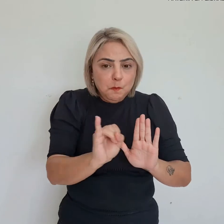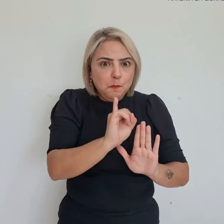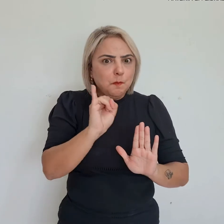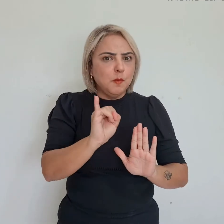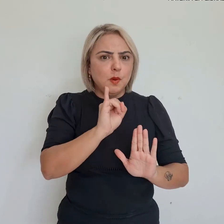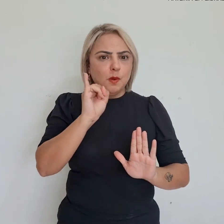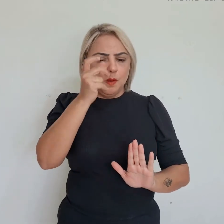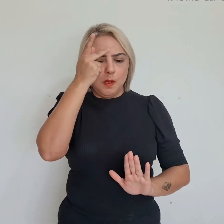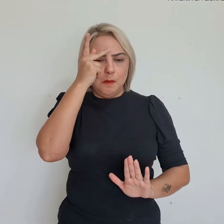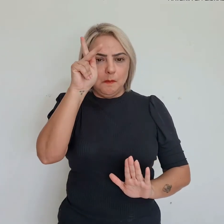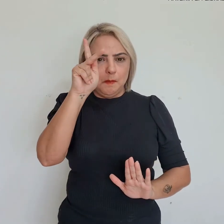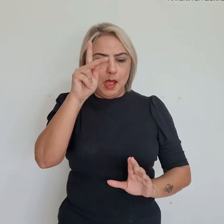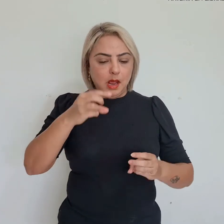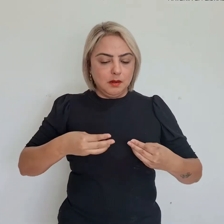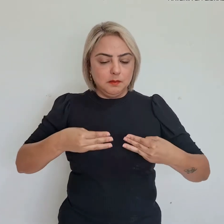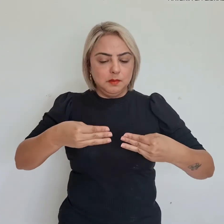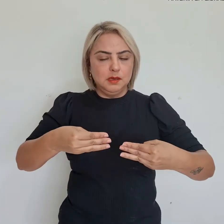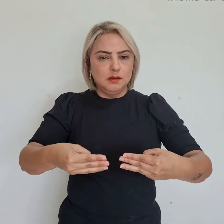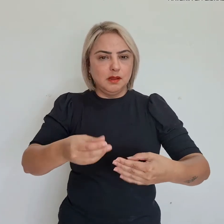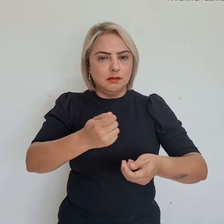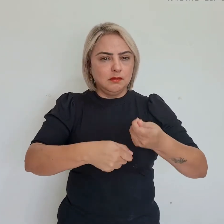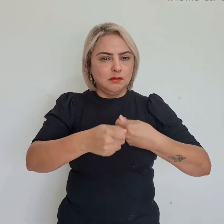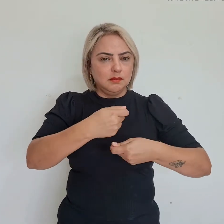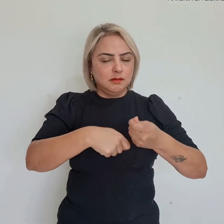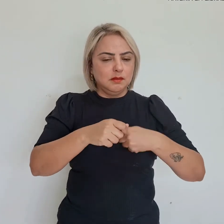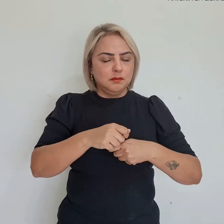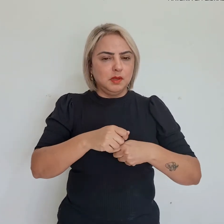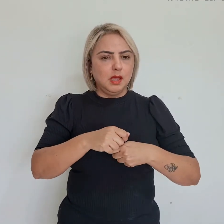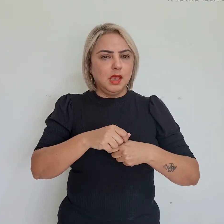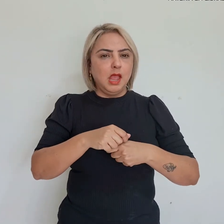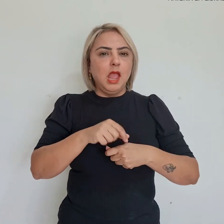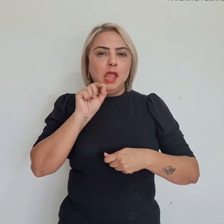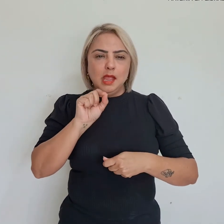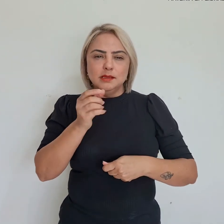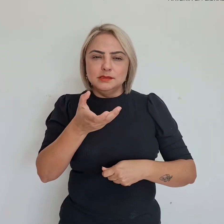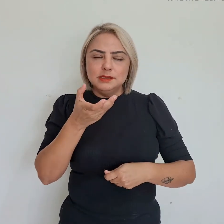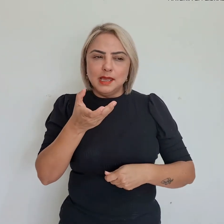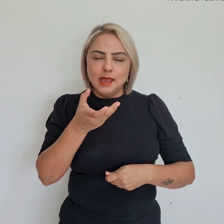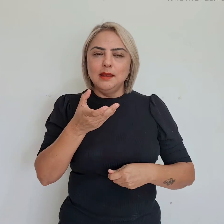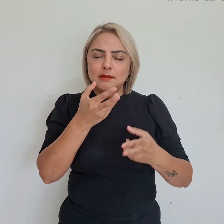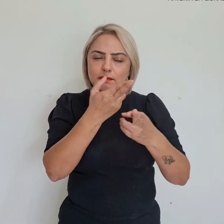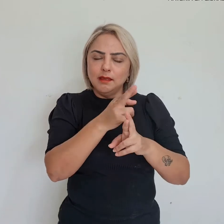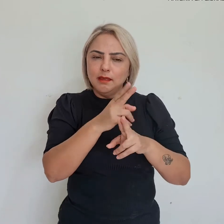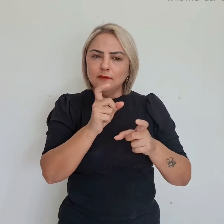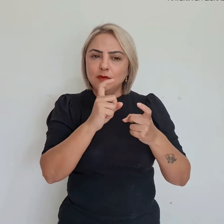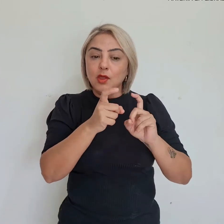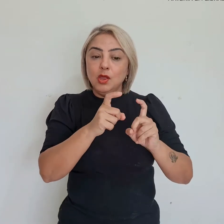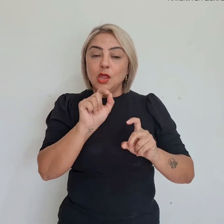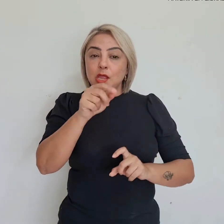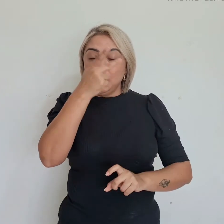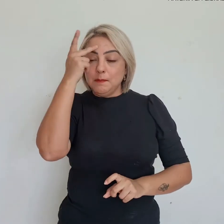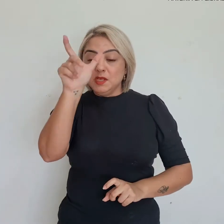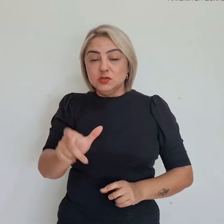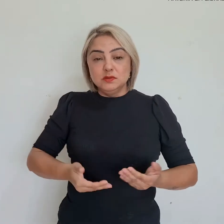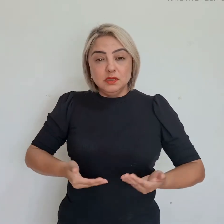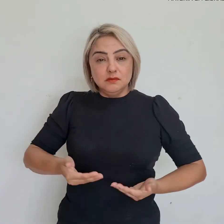o Ministério da Economia, eles batem nesta tecla de que o servidor público também tem de